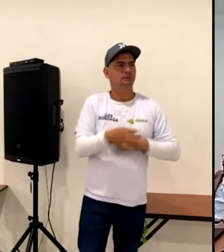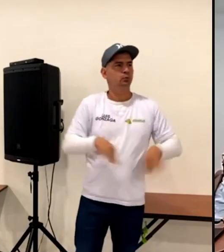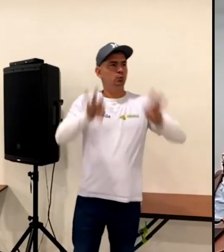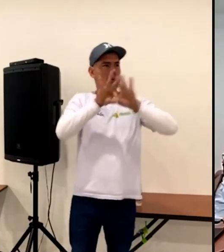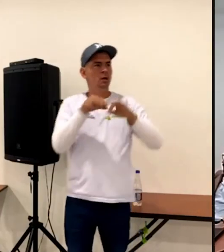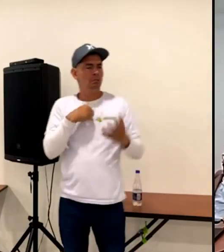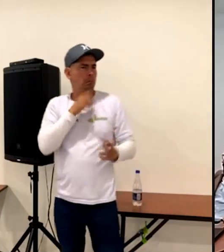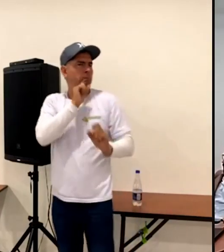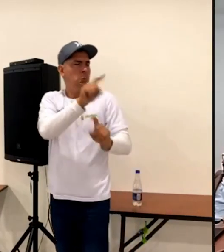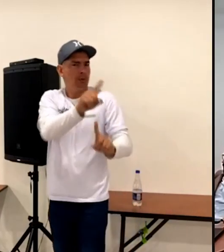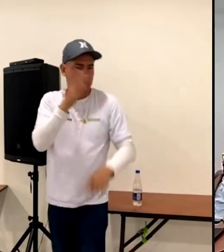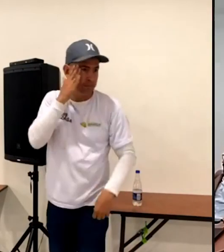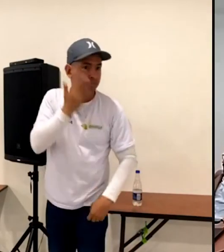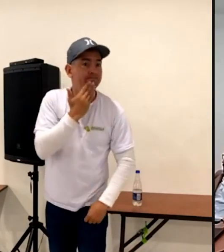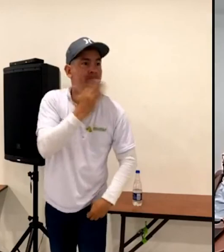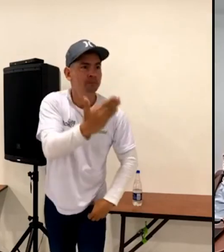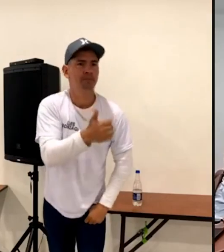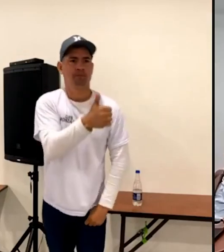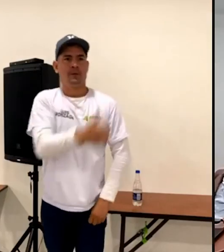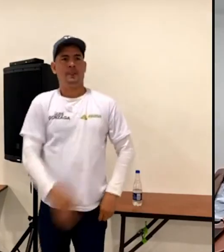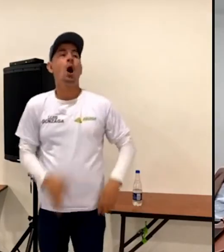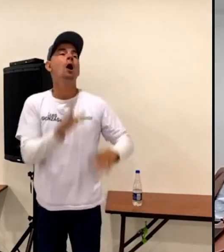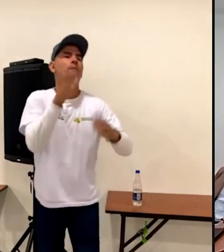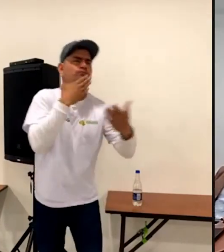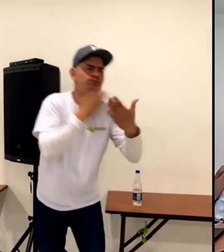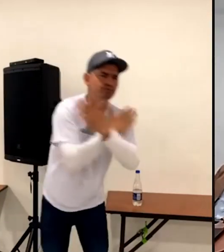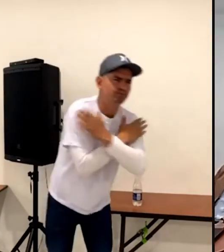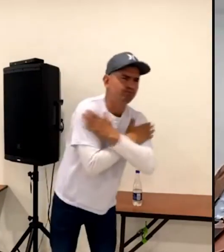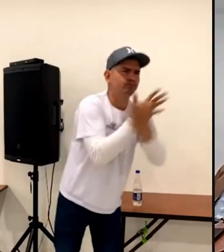porque sería muy difícil